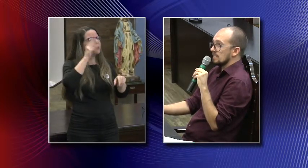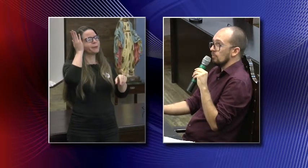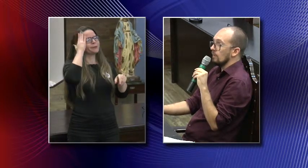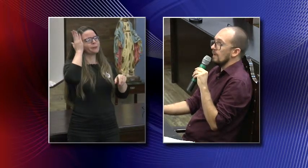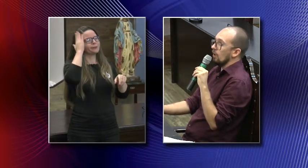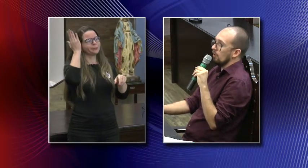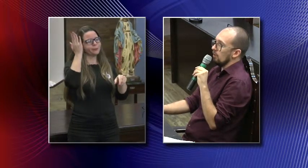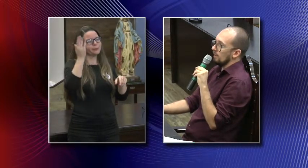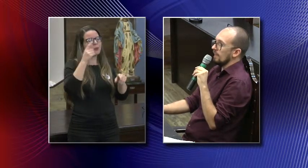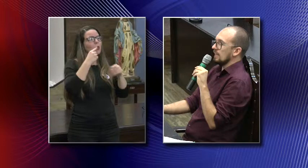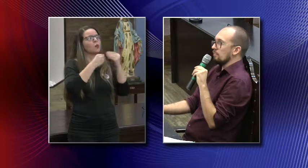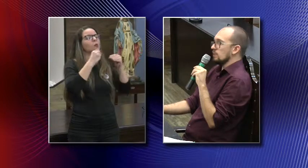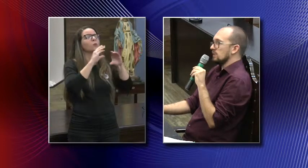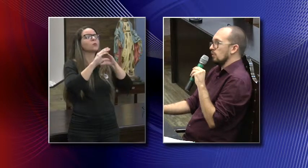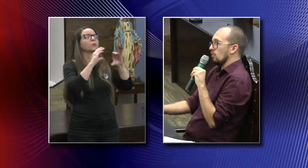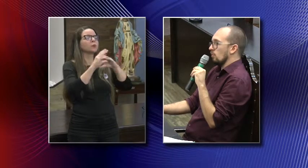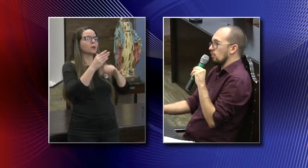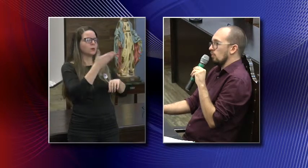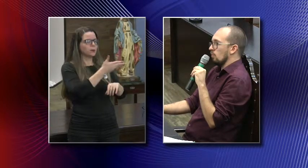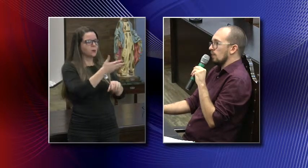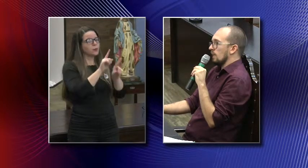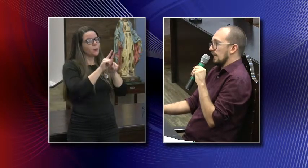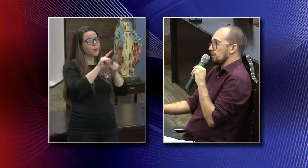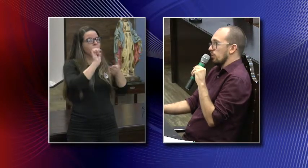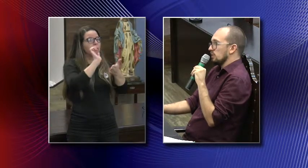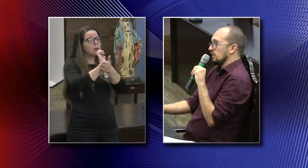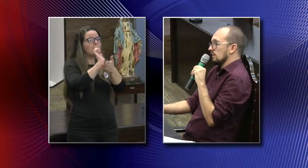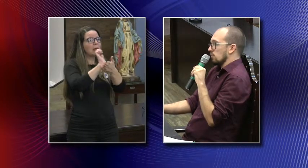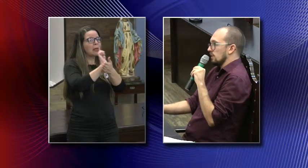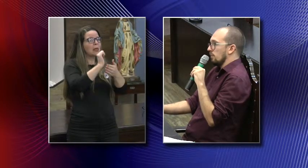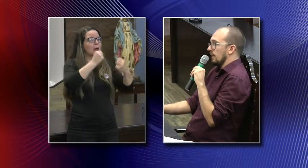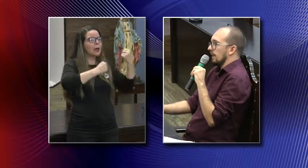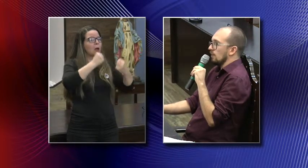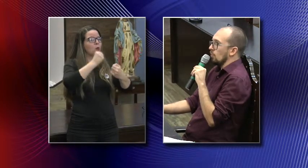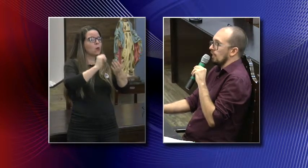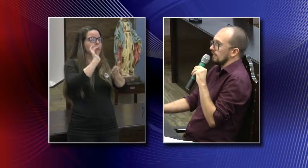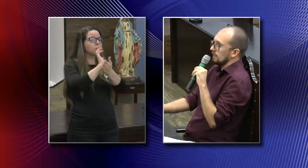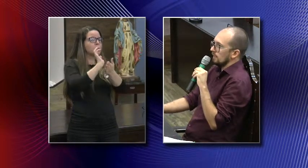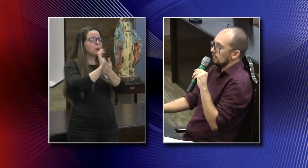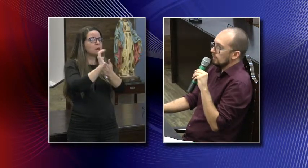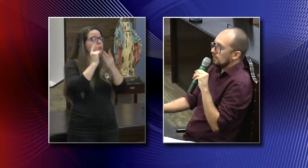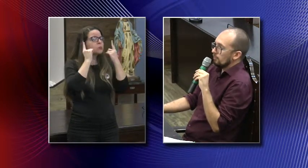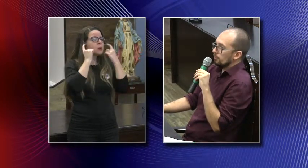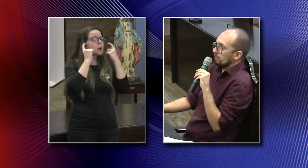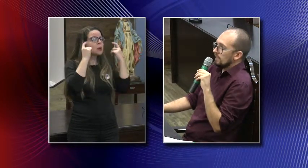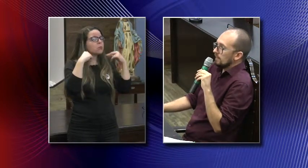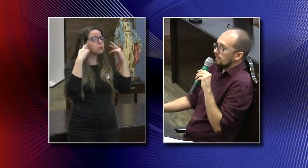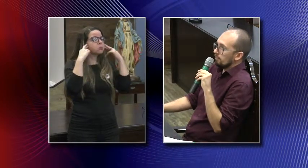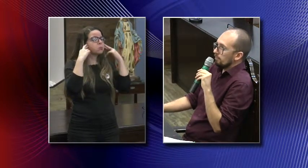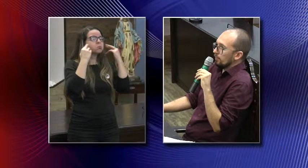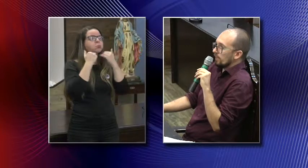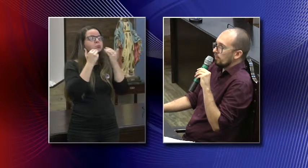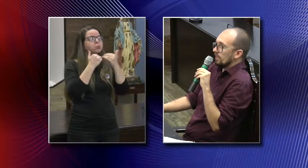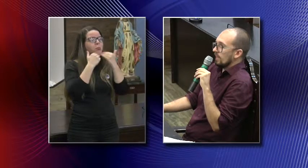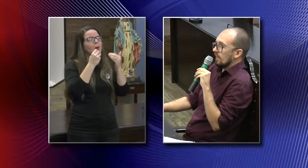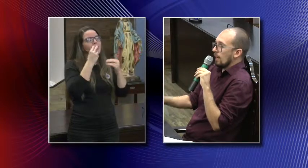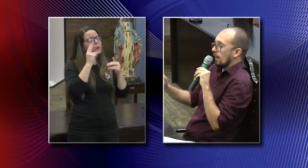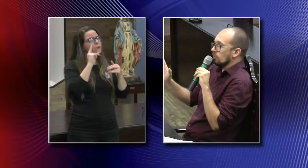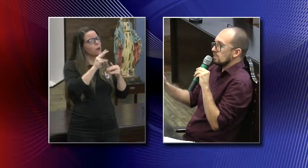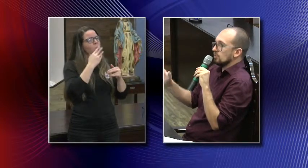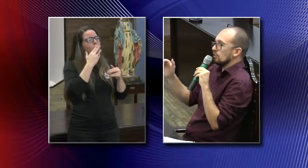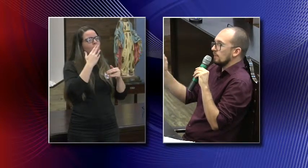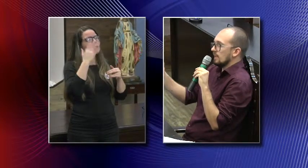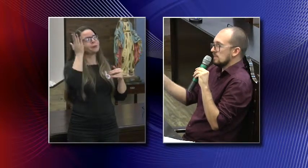baixa visão, ora ela pode ter ela pode estar usando a bengala, ou ora não. E por quê? Porque